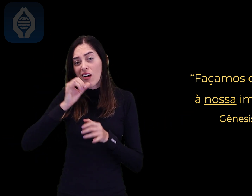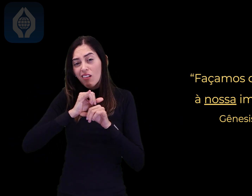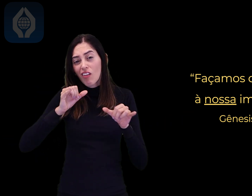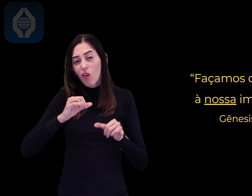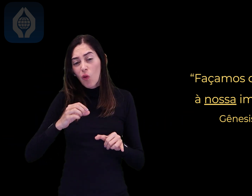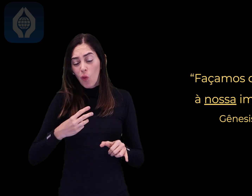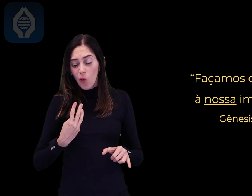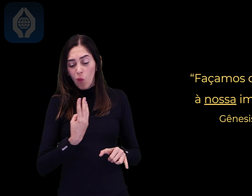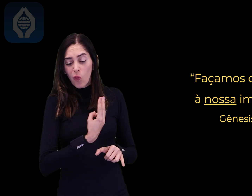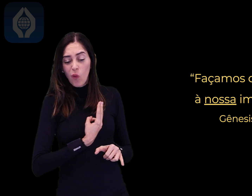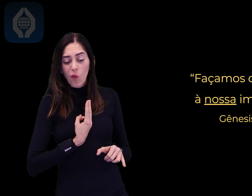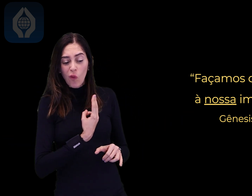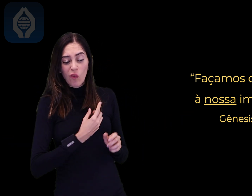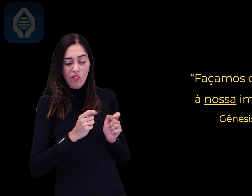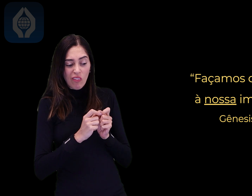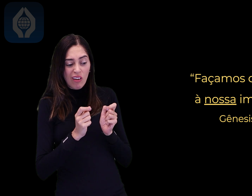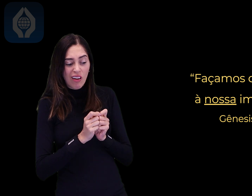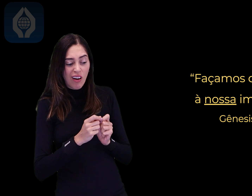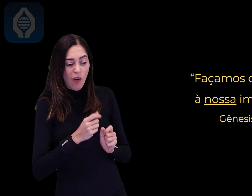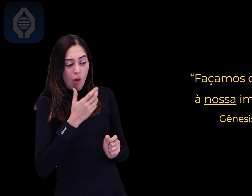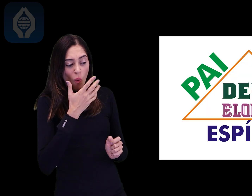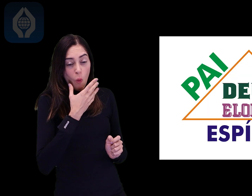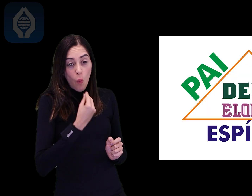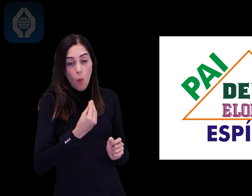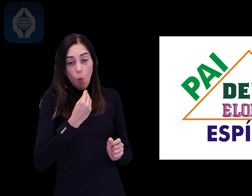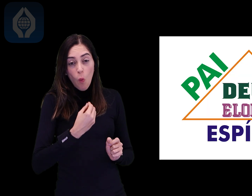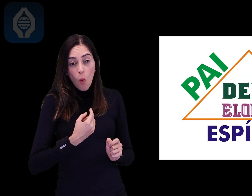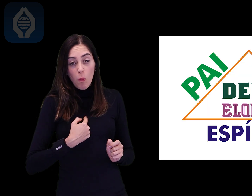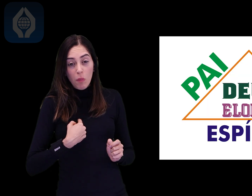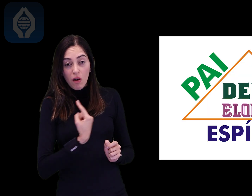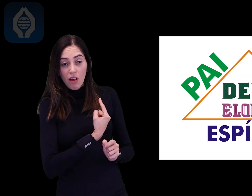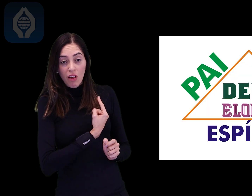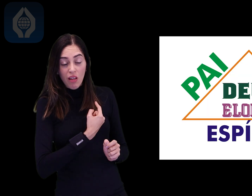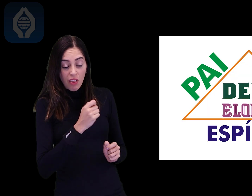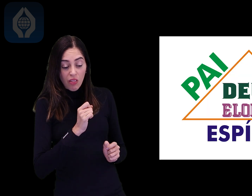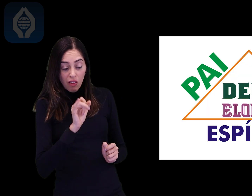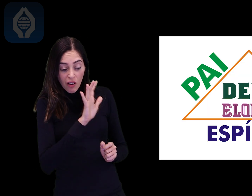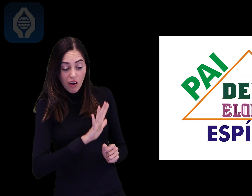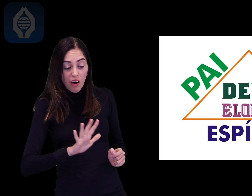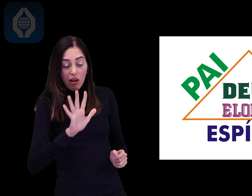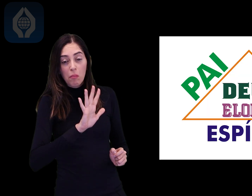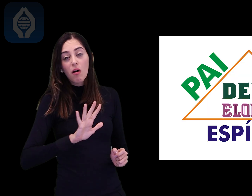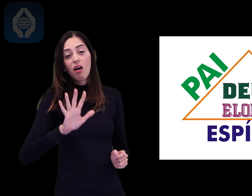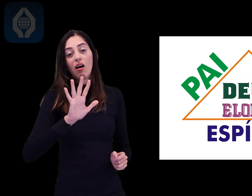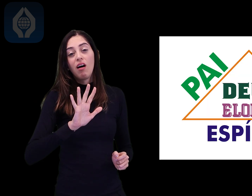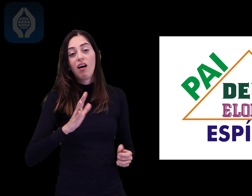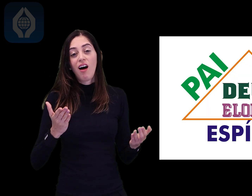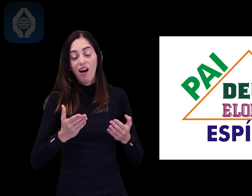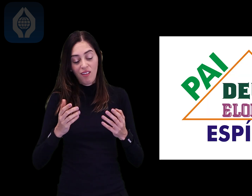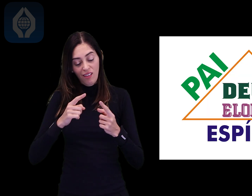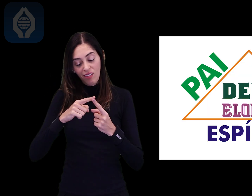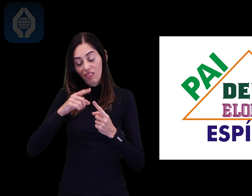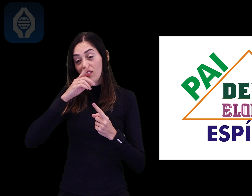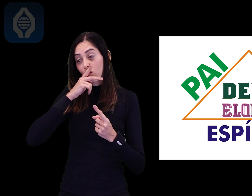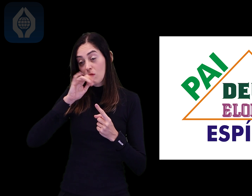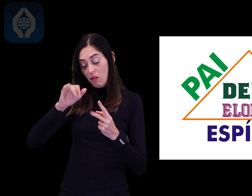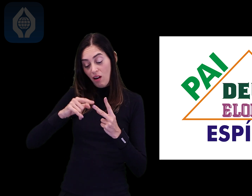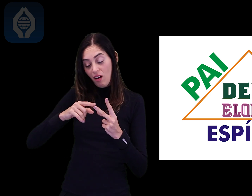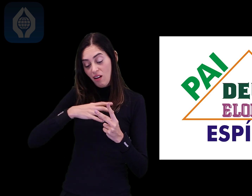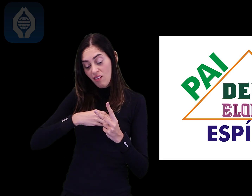Gênesis 1:26? Agora novamente vemos o Senhor, Deus Pai, Deus Filho, Deus Espírito Santo, decidindo